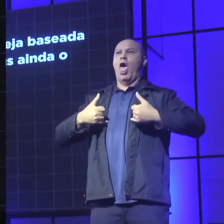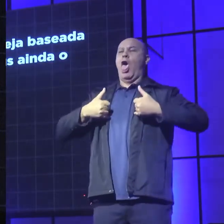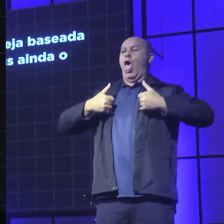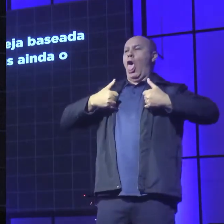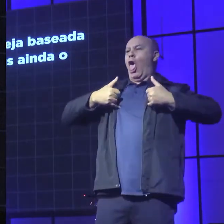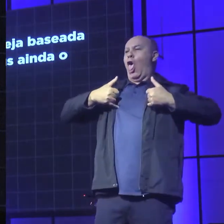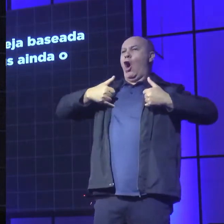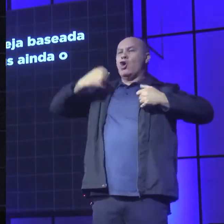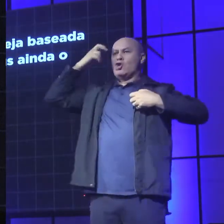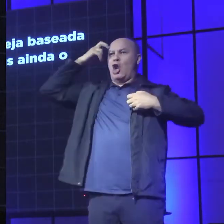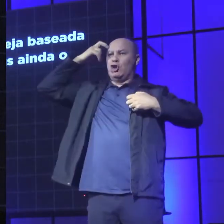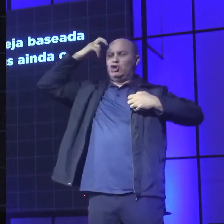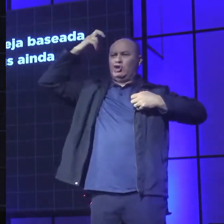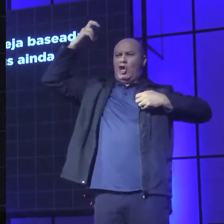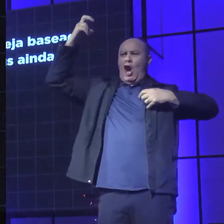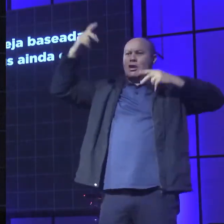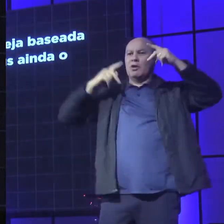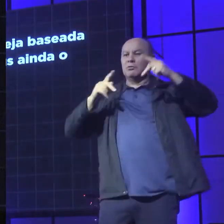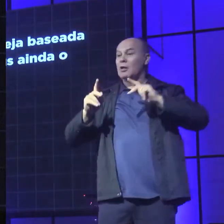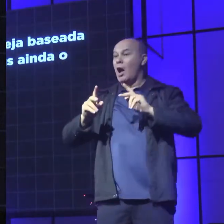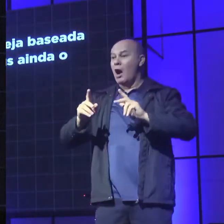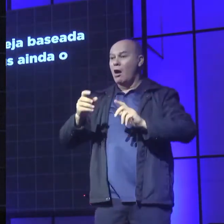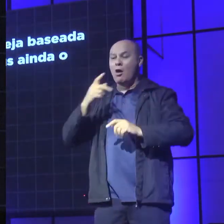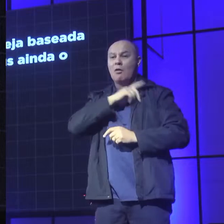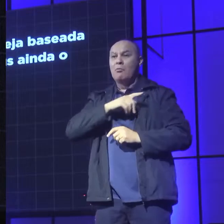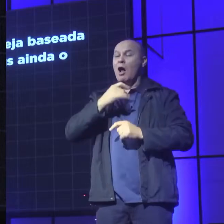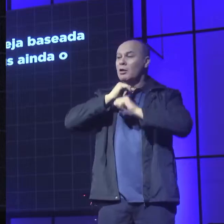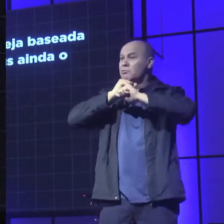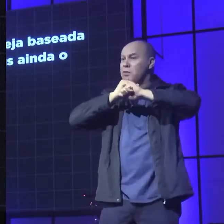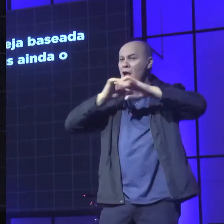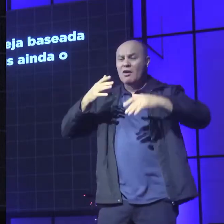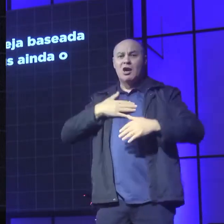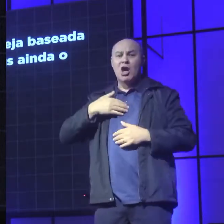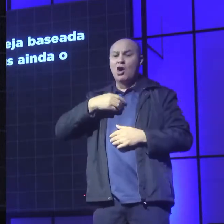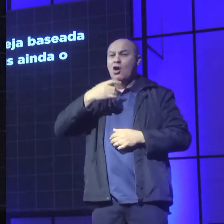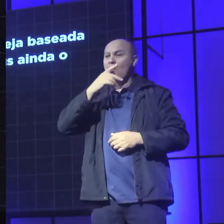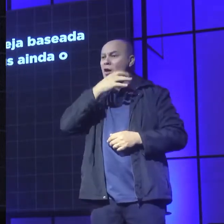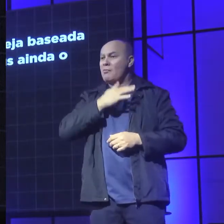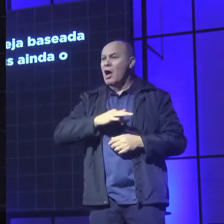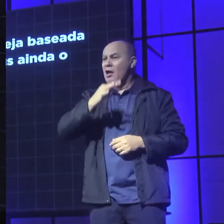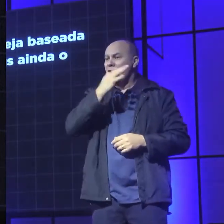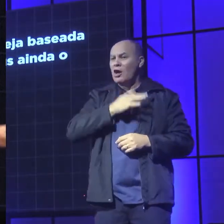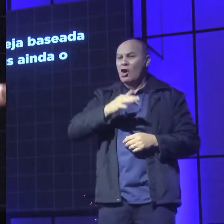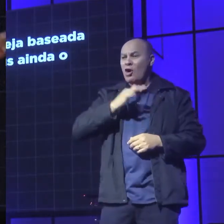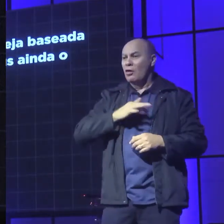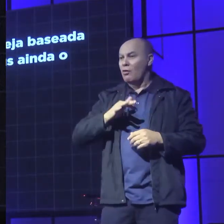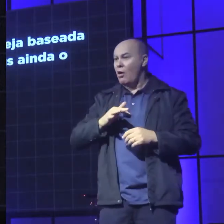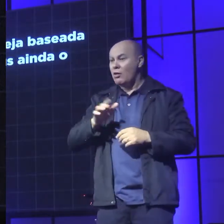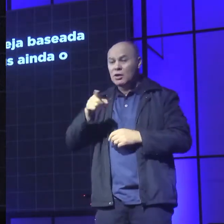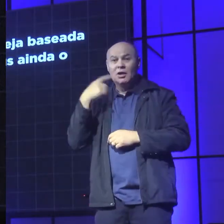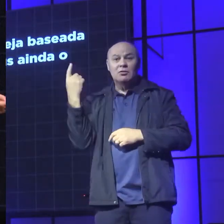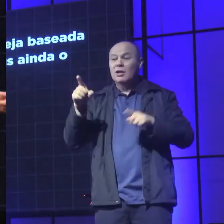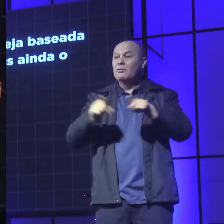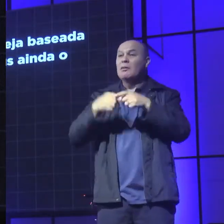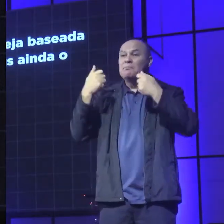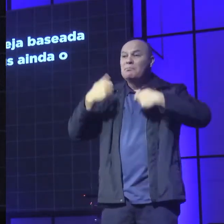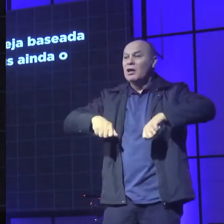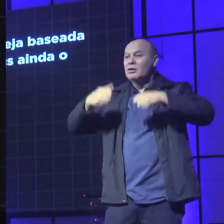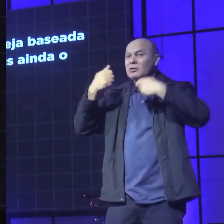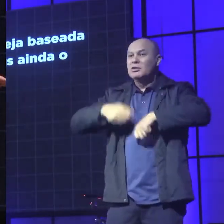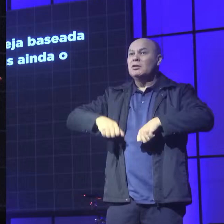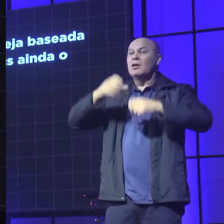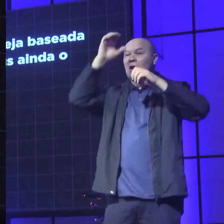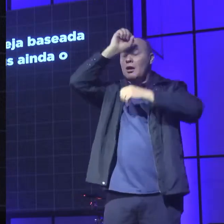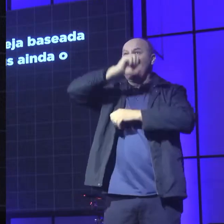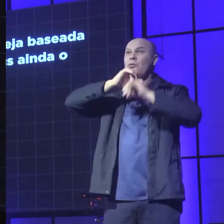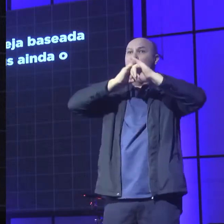como um fracassado, como alguém que não tem mais solução, como alguém miserável, como alguém esquecido, como alguém que foi rotulado, como alguém que não